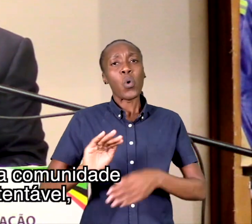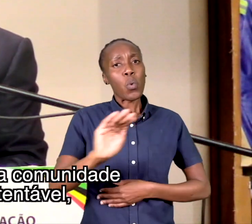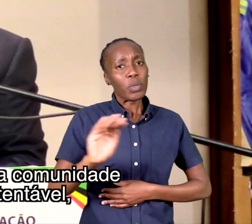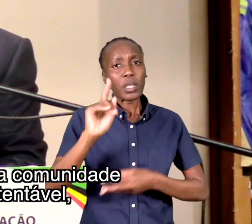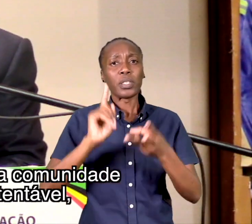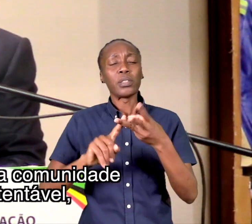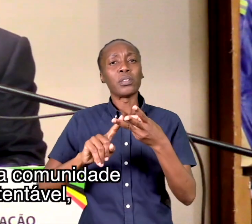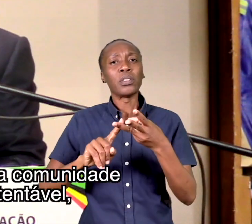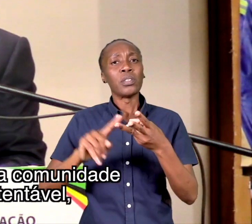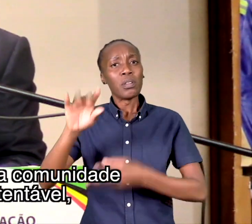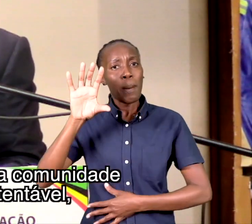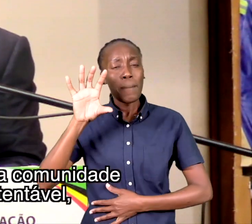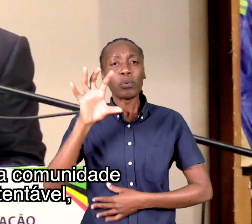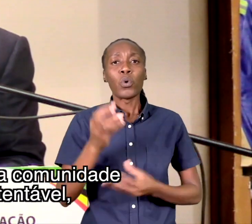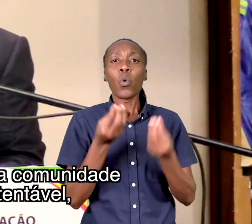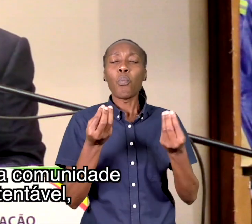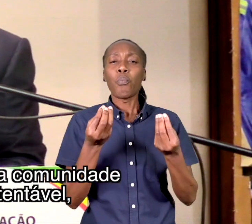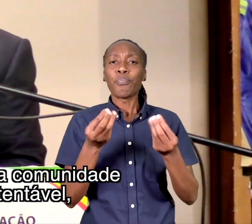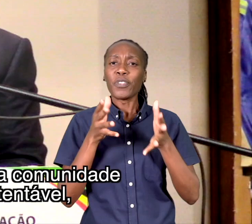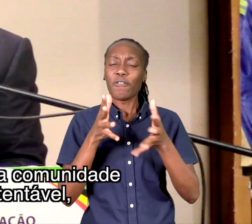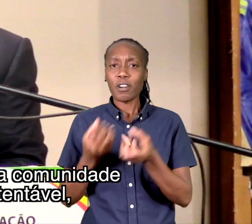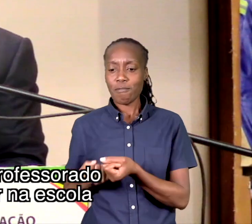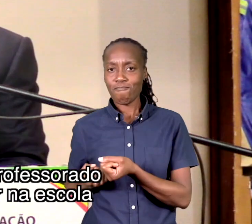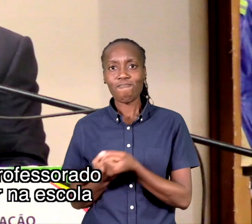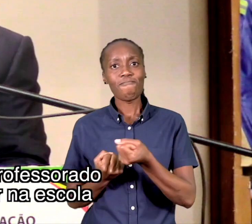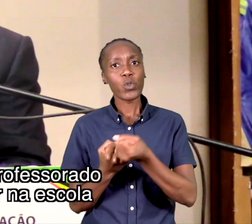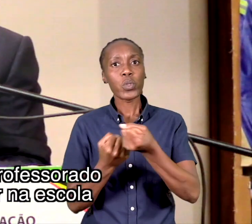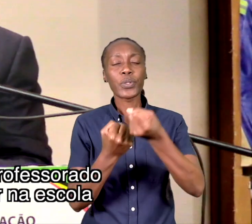o país de forma sustentável.